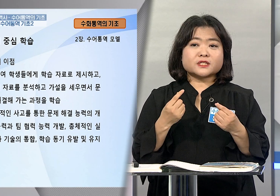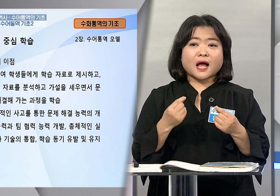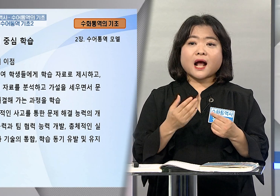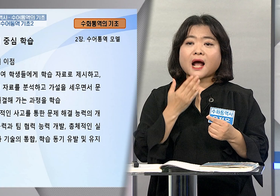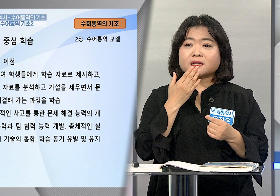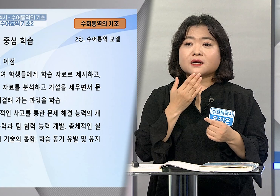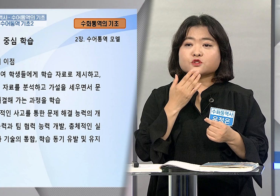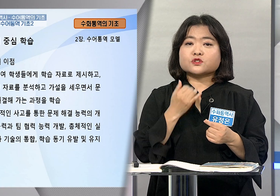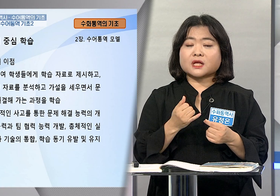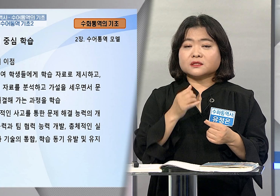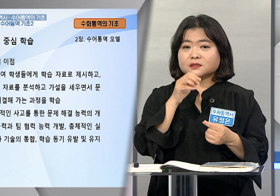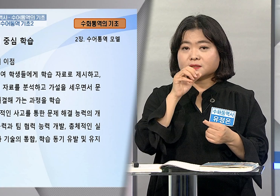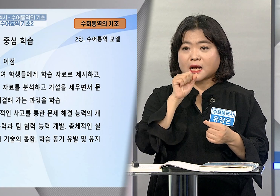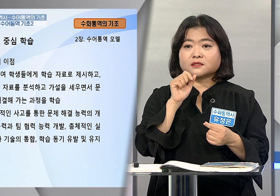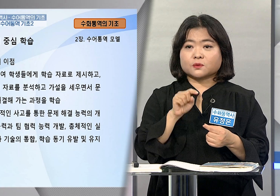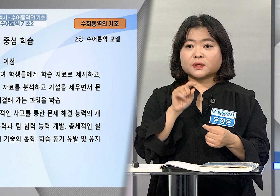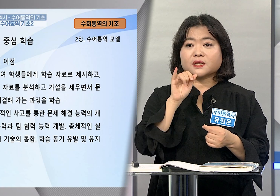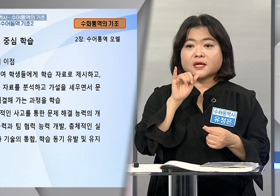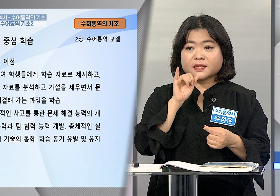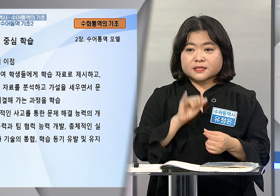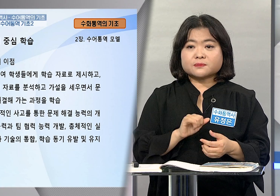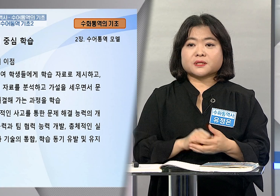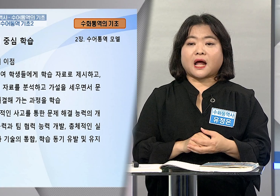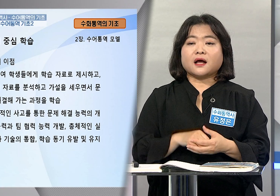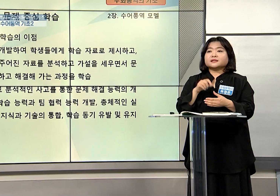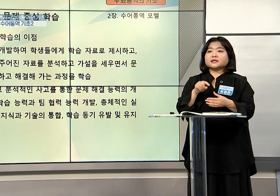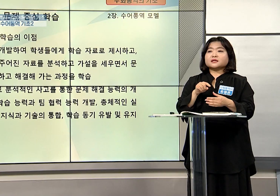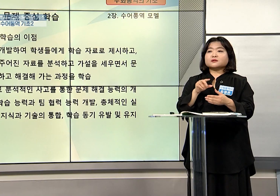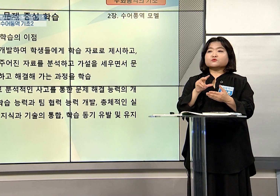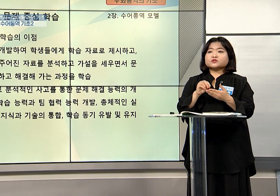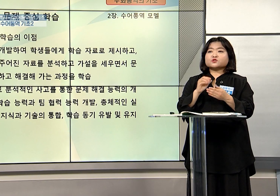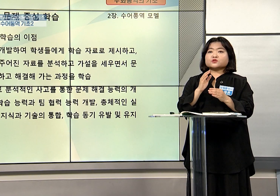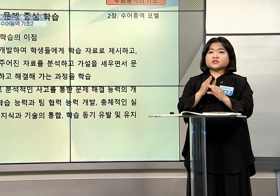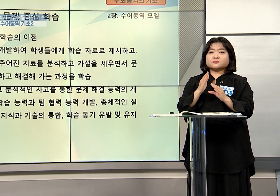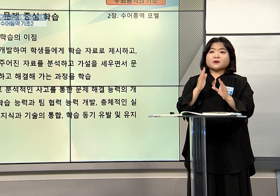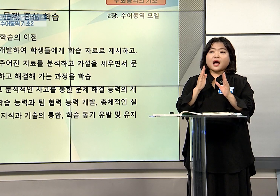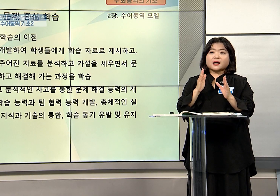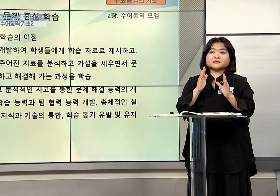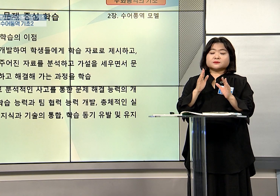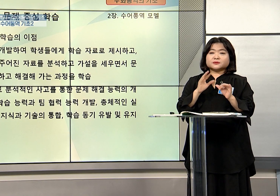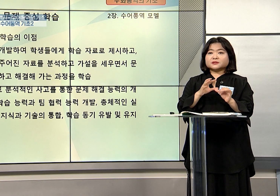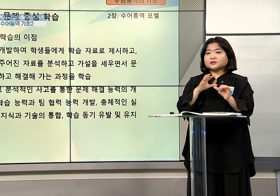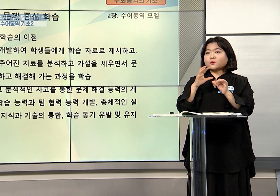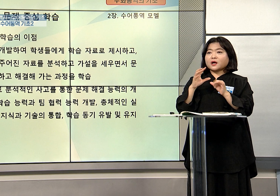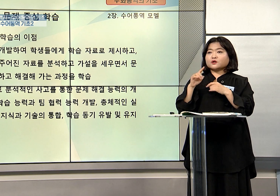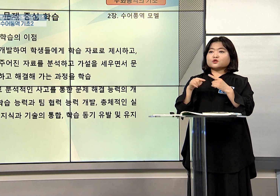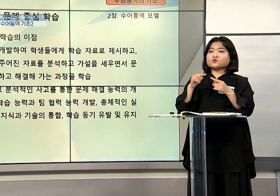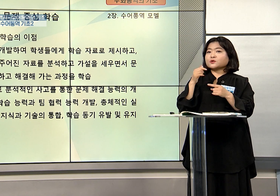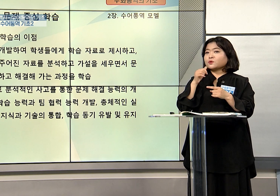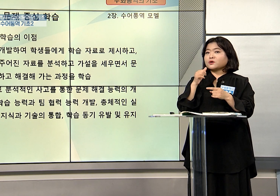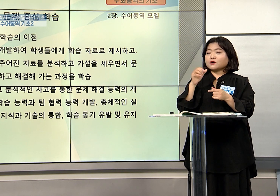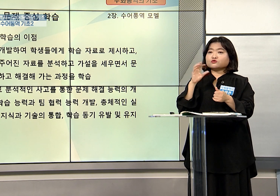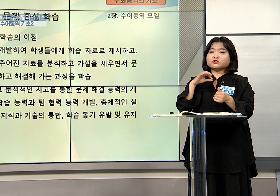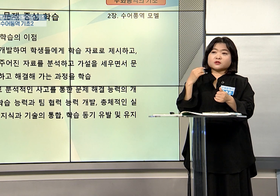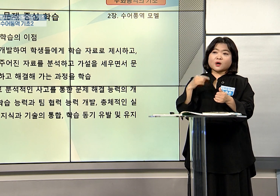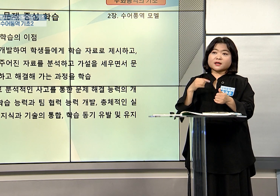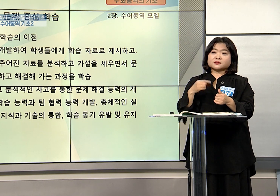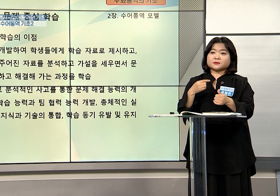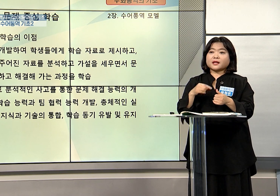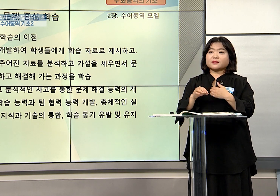유지가 가능할 수 있다는 장점이 있습니다. 이 문제중심 학습을 이용하여 수화통역 훈련과 학습을